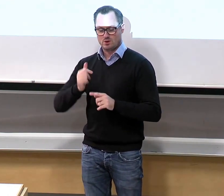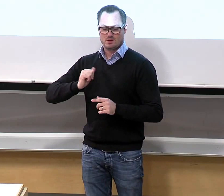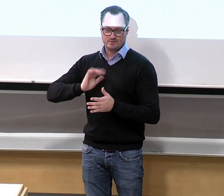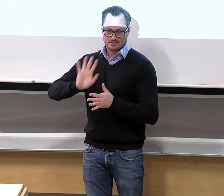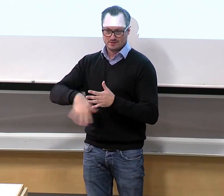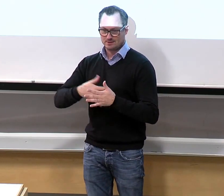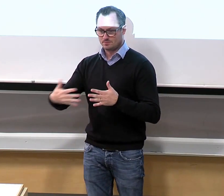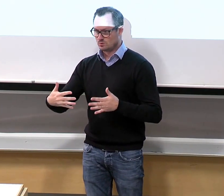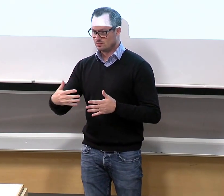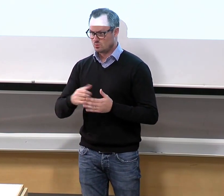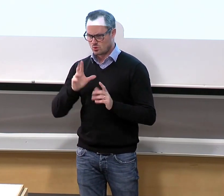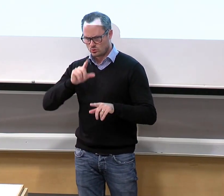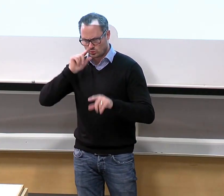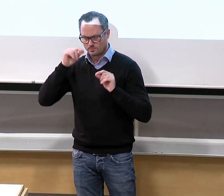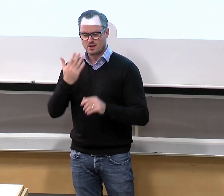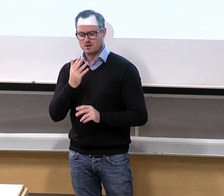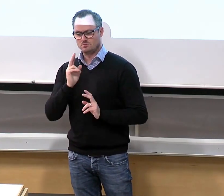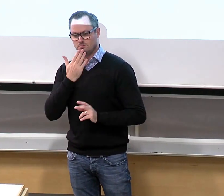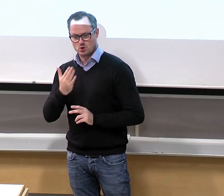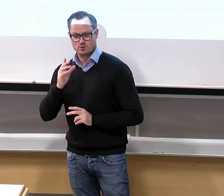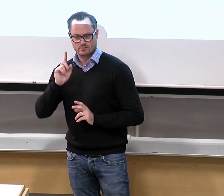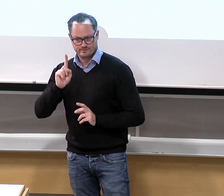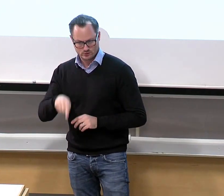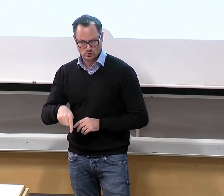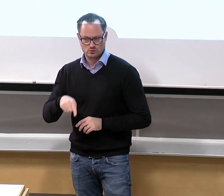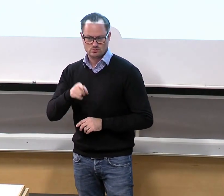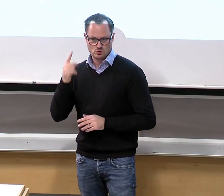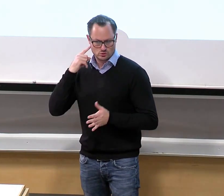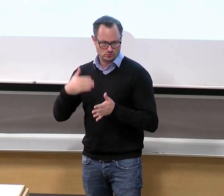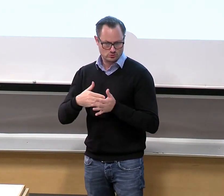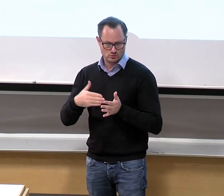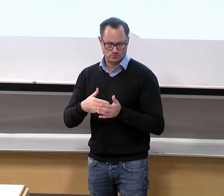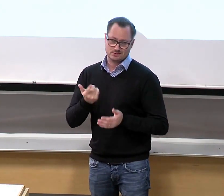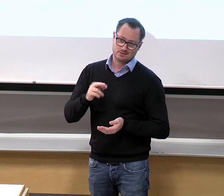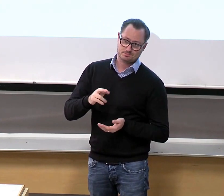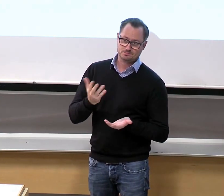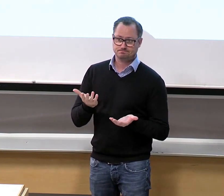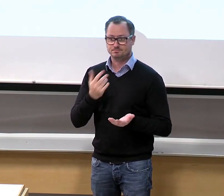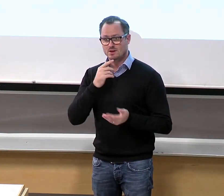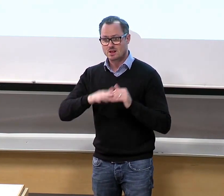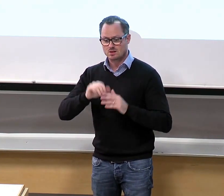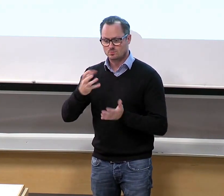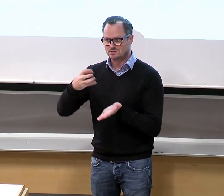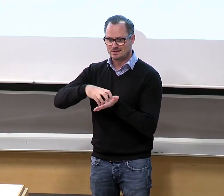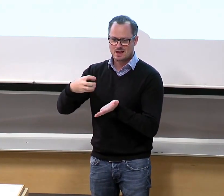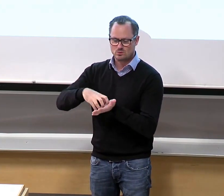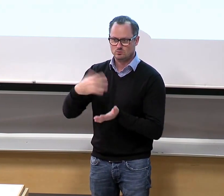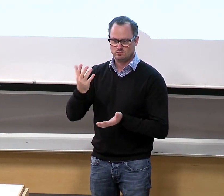eftersom gruppen hörselskadade ökar och hur de använder sig av teckenspråk i större utsträckning. Och det kan